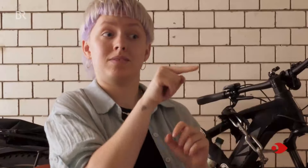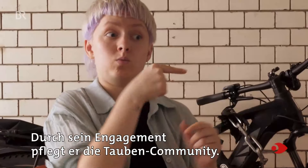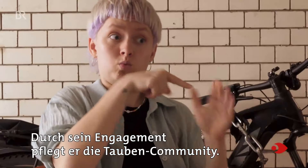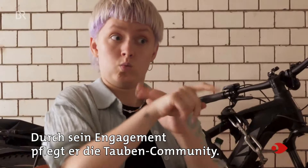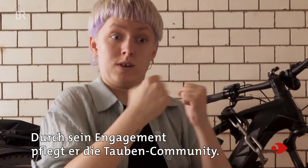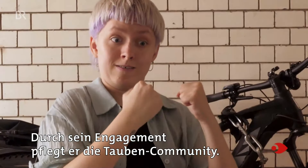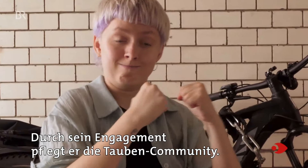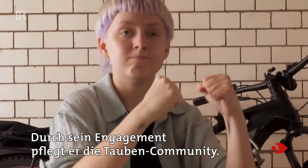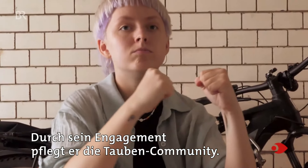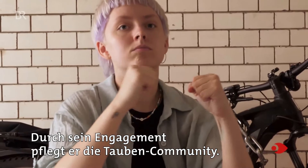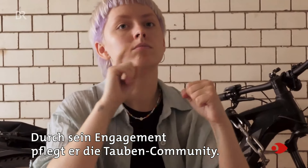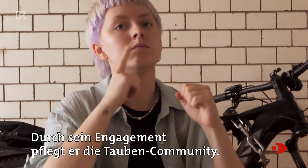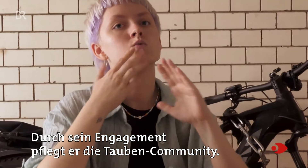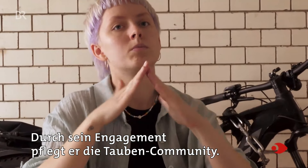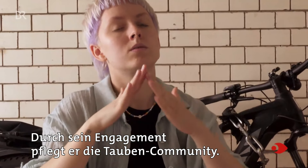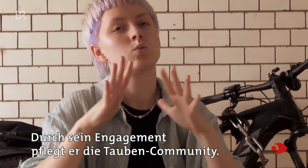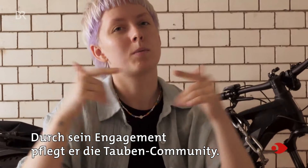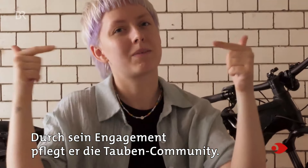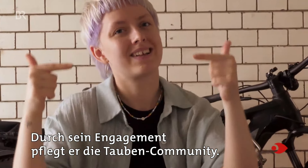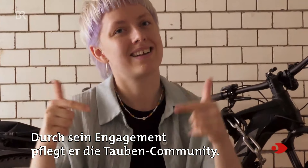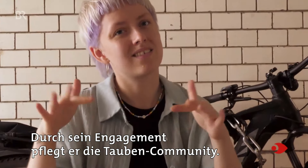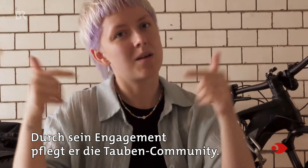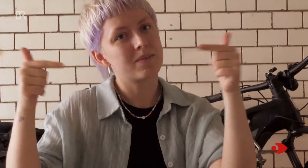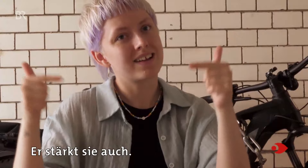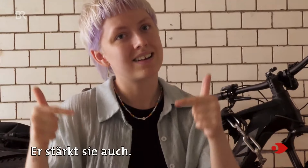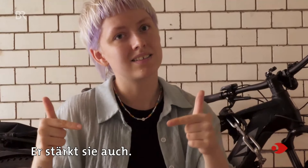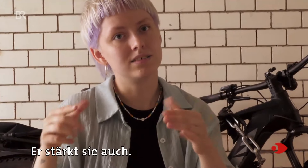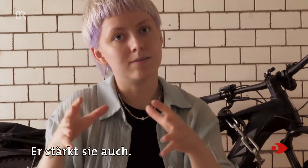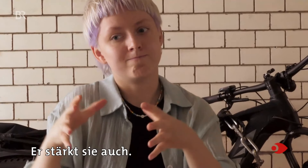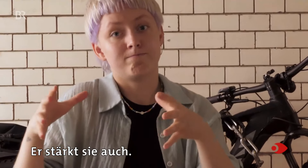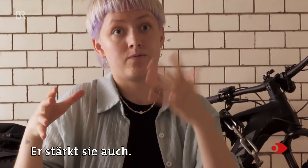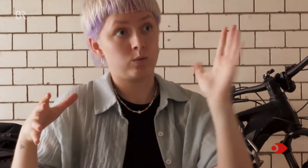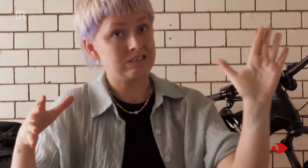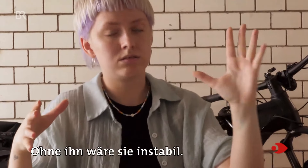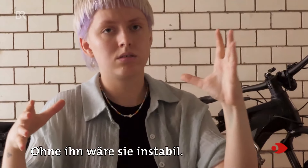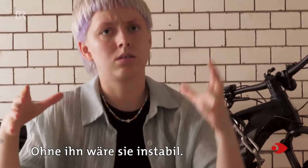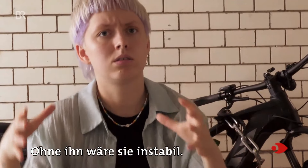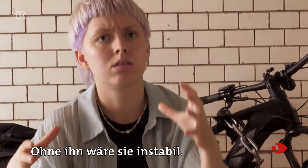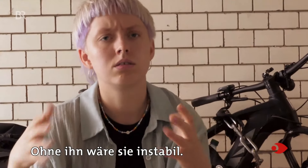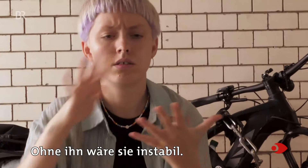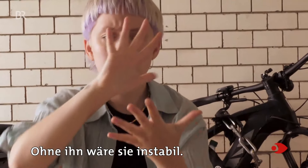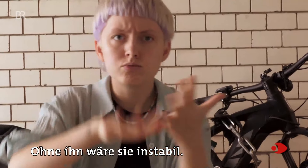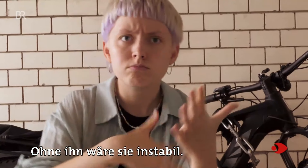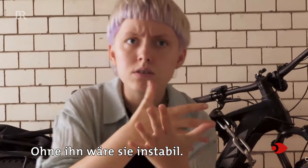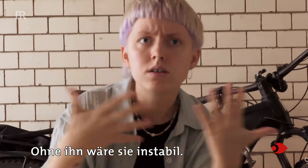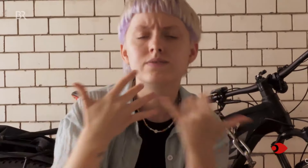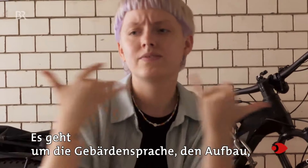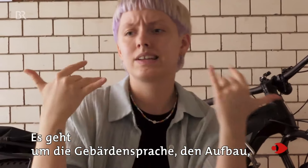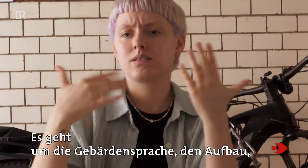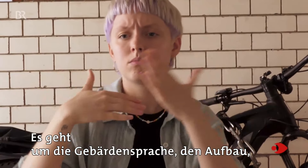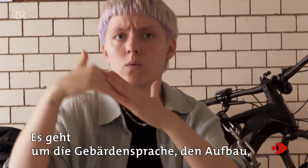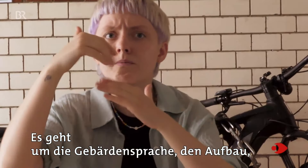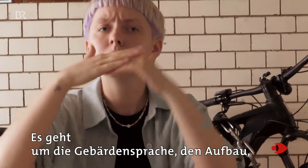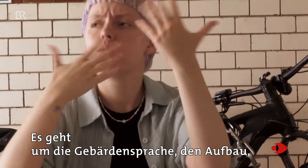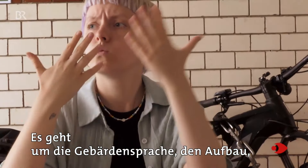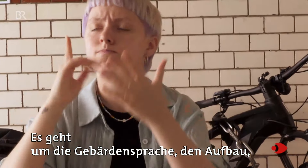Durch sein Engagement pflegt er die Tauben-Community. Er stärkt sie auch. Ohne ihn wäre sie instabil. Es geht um die Gebärdensprache,